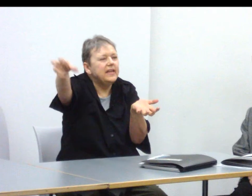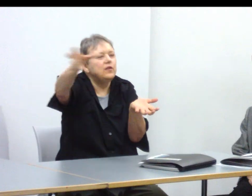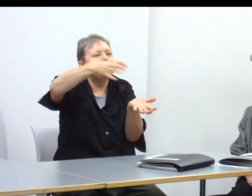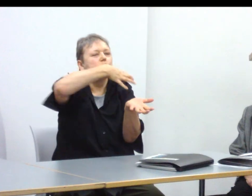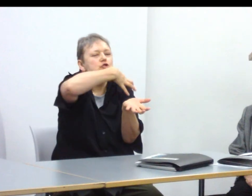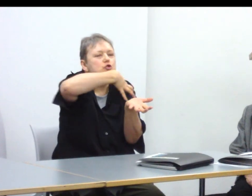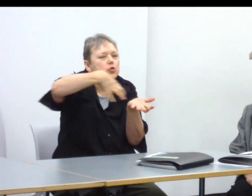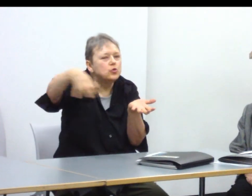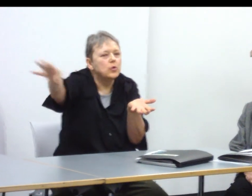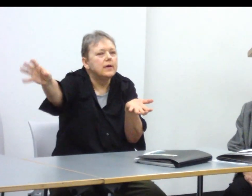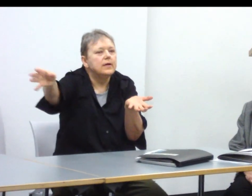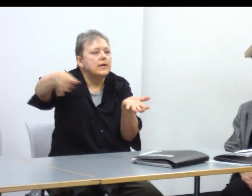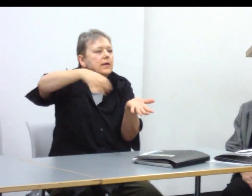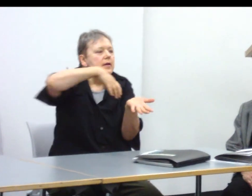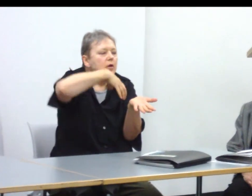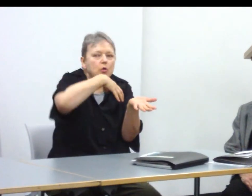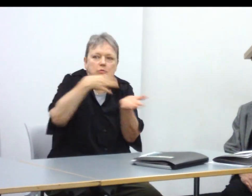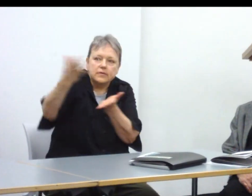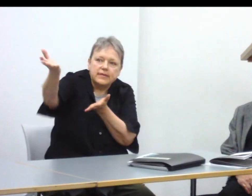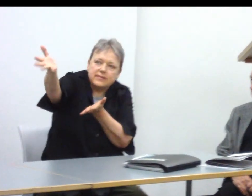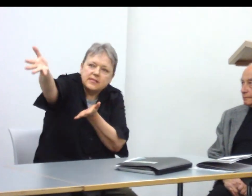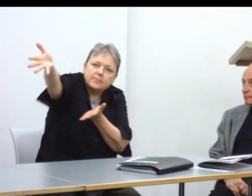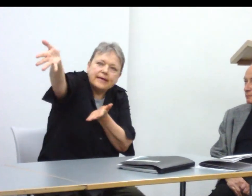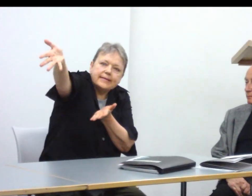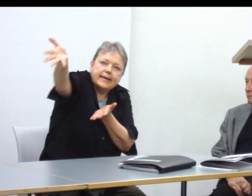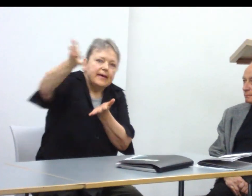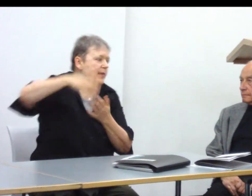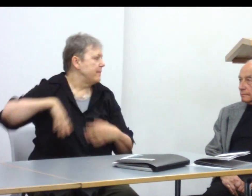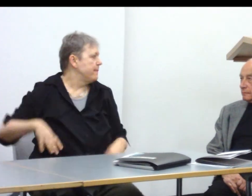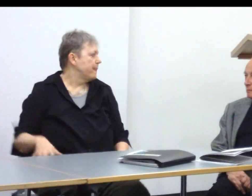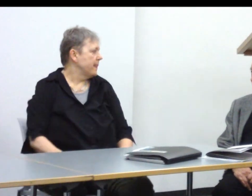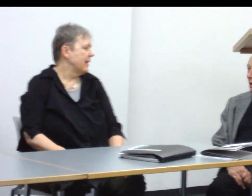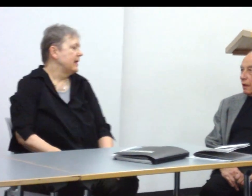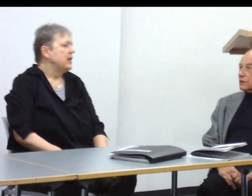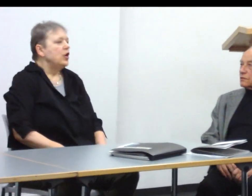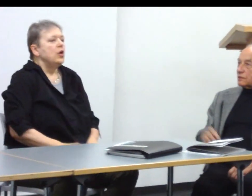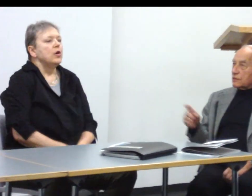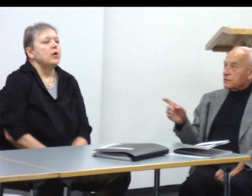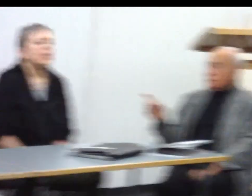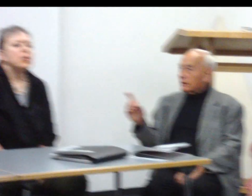Strähnen von Strukturen. Und das ist mein Trainer.